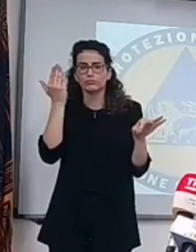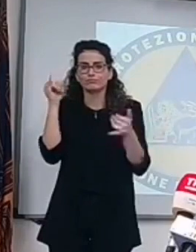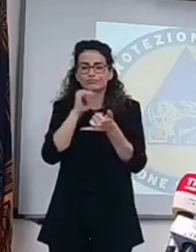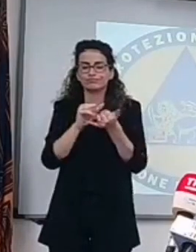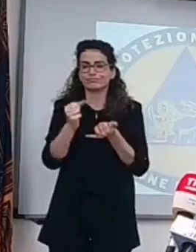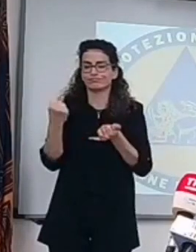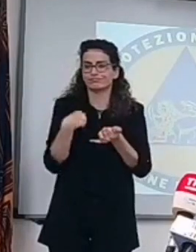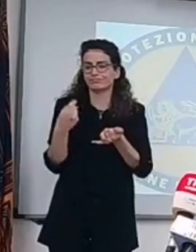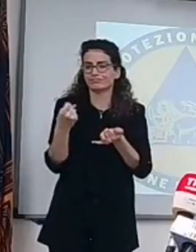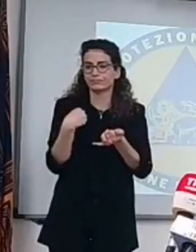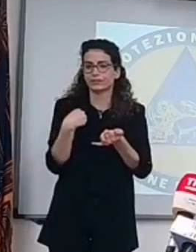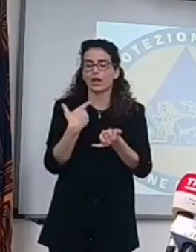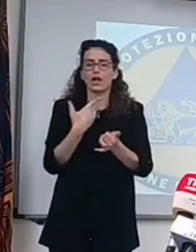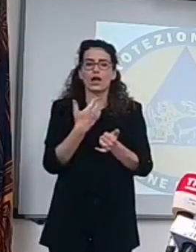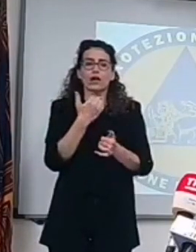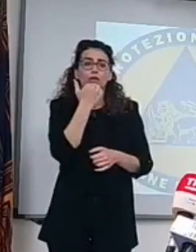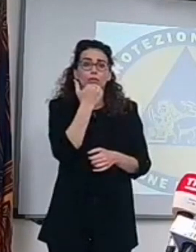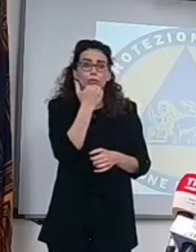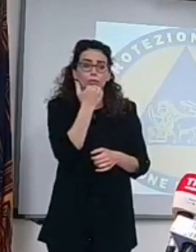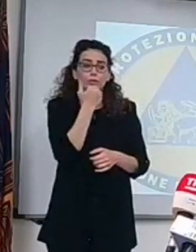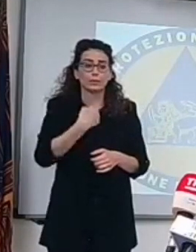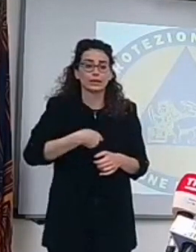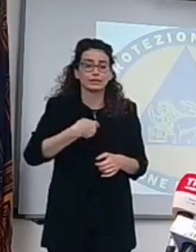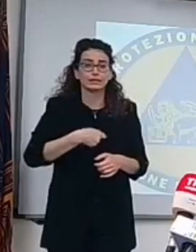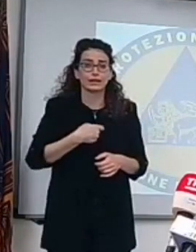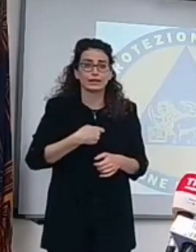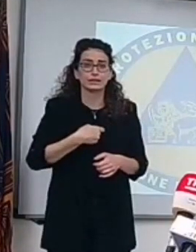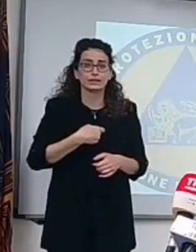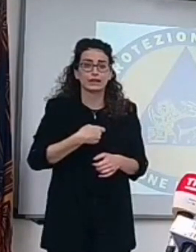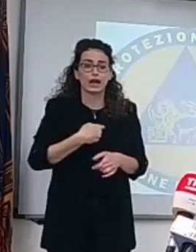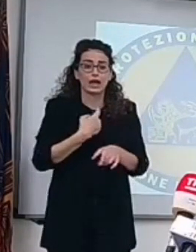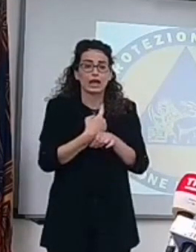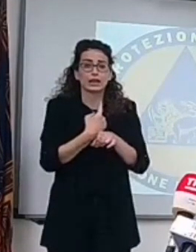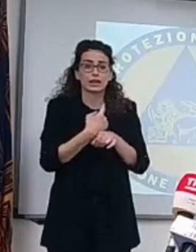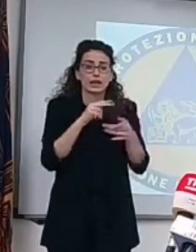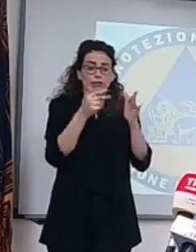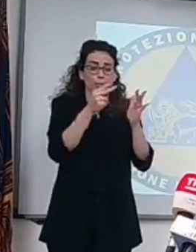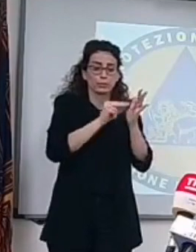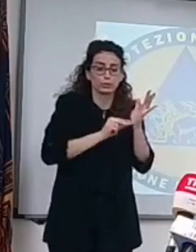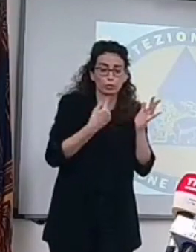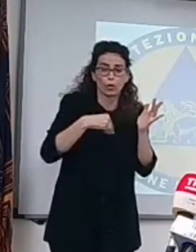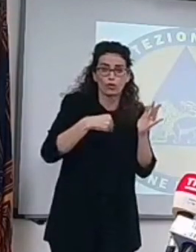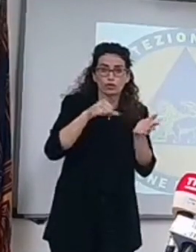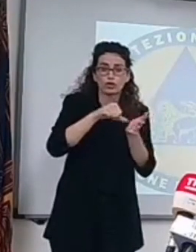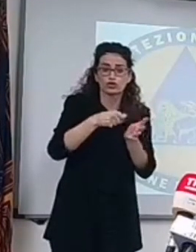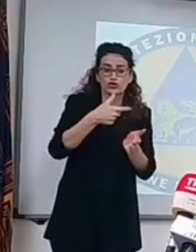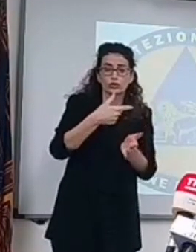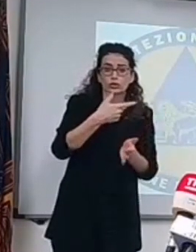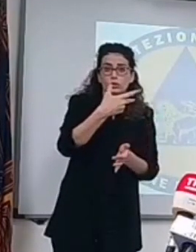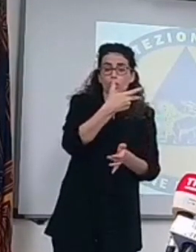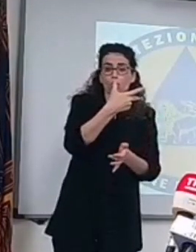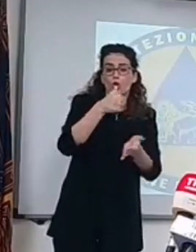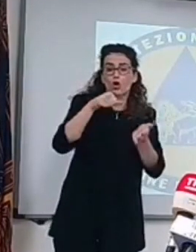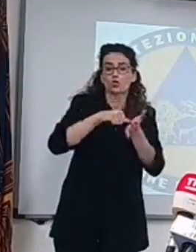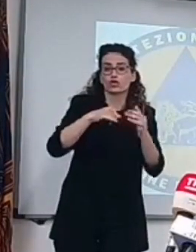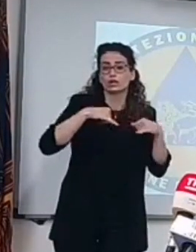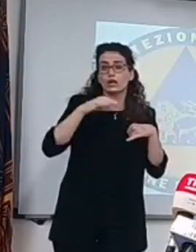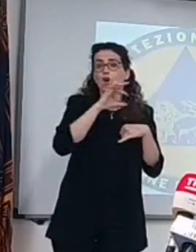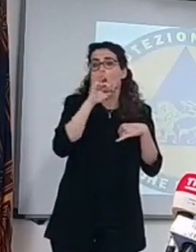in queste ore mi ha detto ma scusa presidente ma devo prenotarmi nei centri stili o perché ho 16 anni posso farmi anche il vaccino